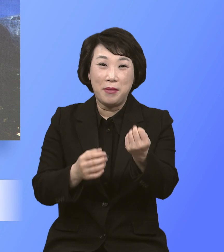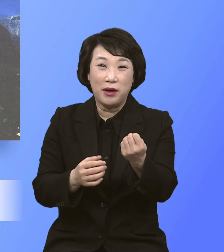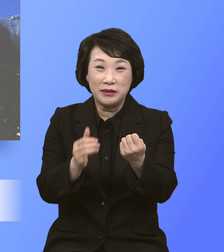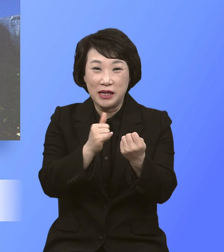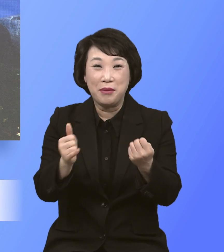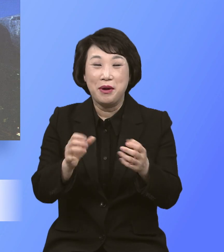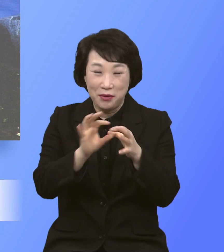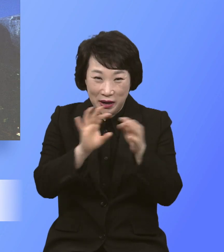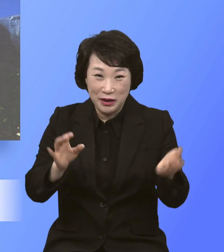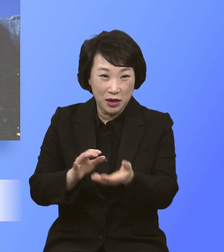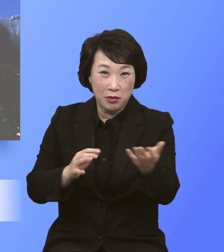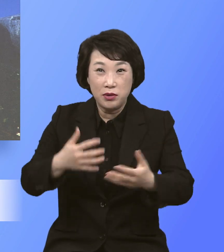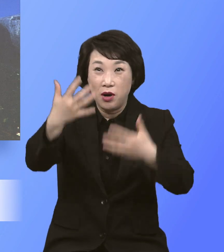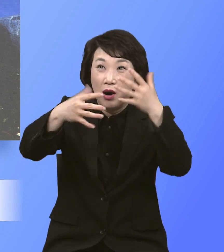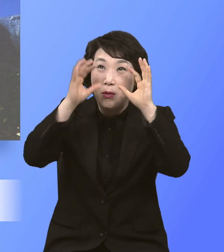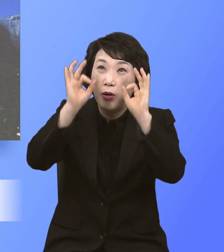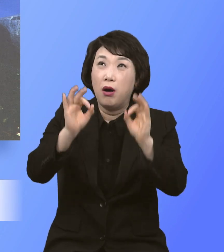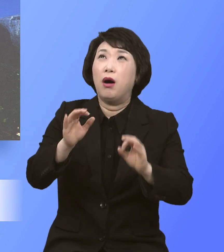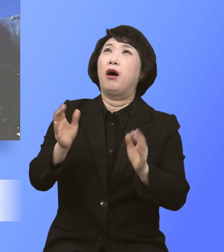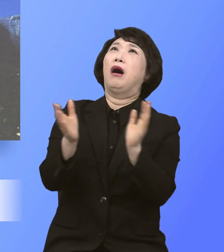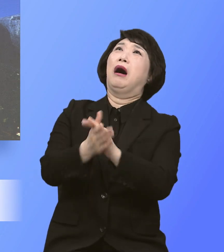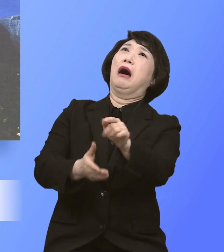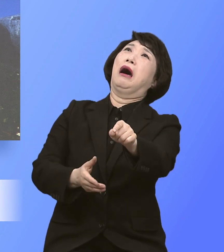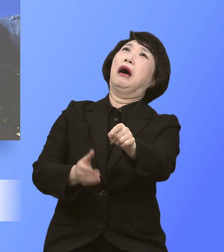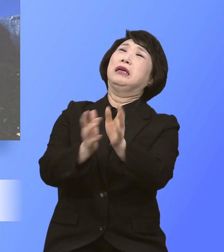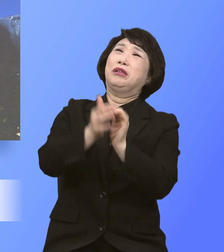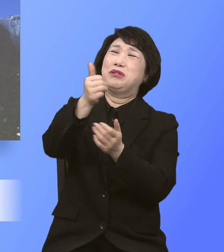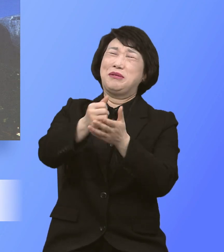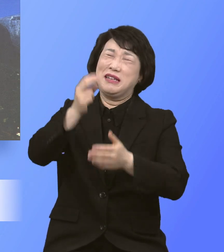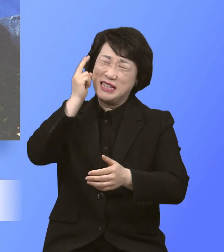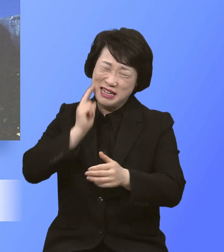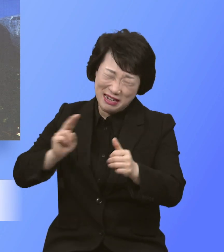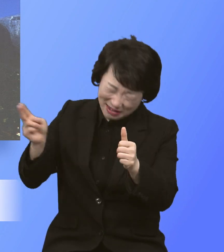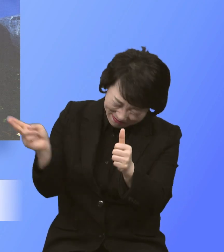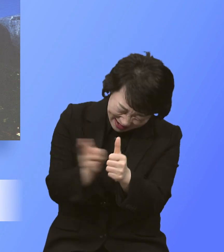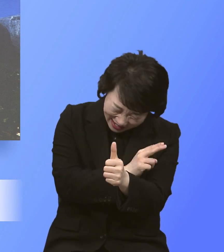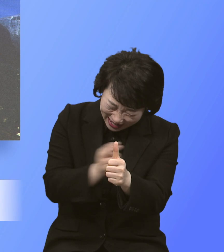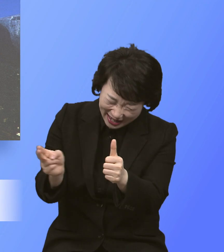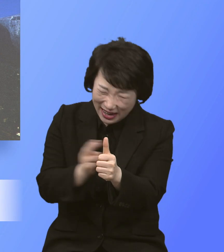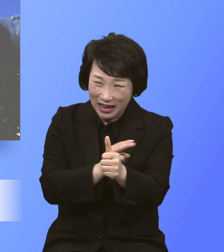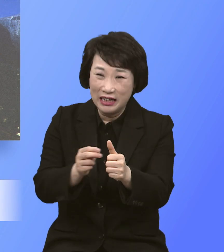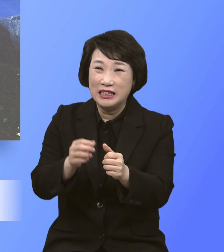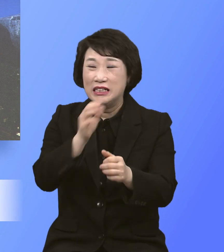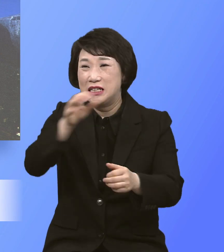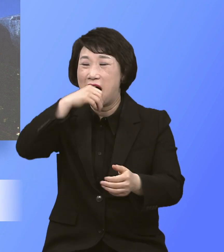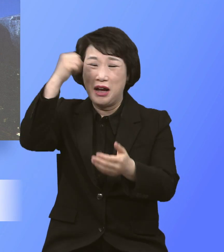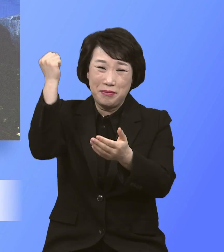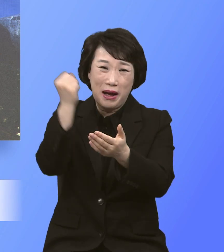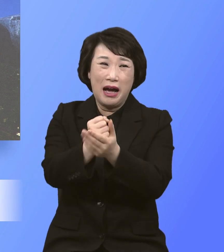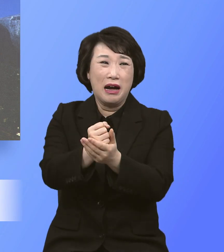야, 예수가 저렇게 모진매를 맞고 저렇게 찔리고 저렇게 상하고